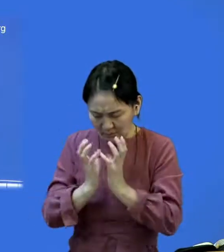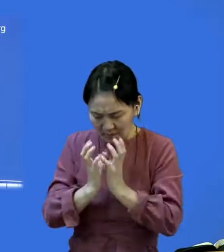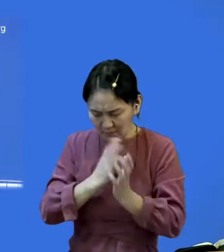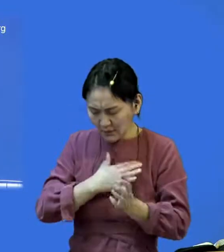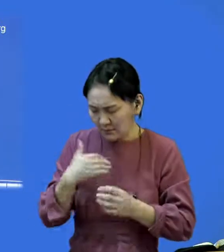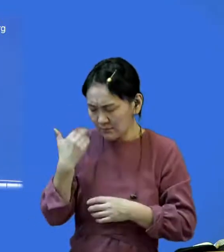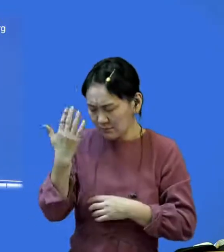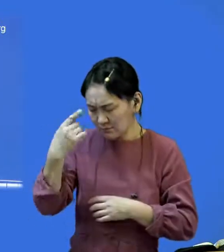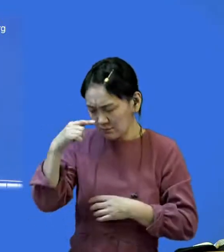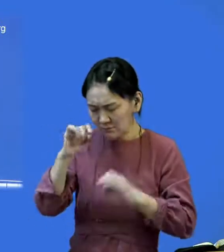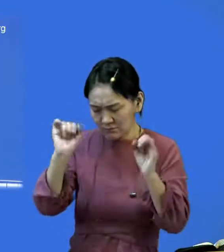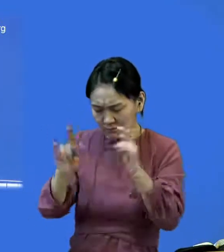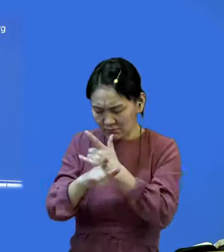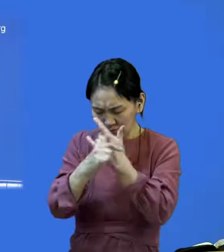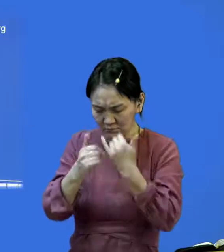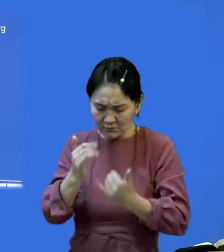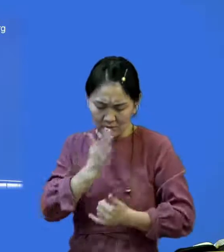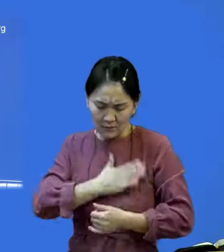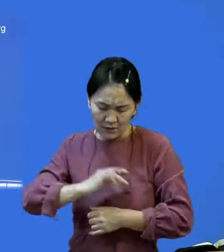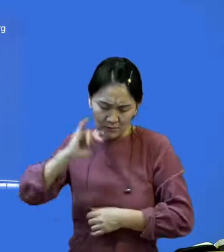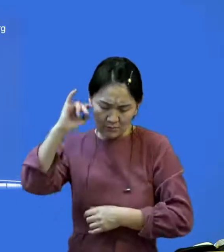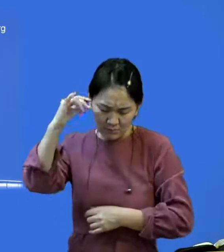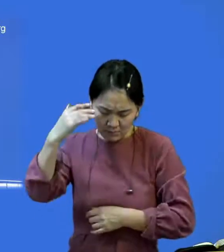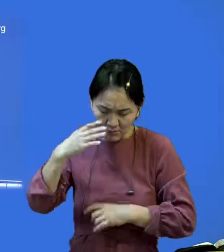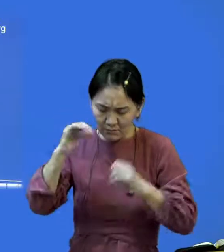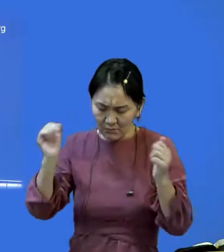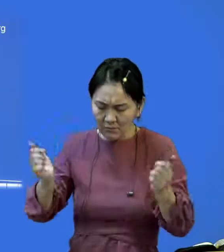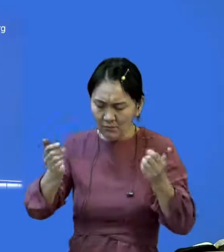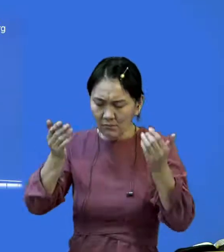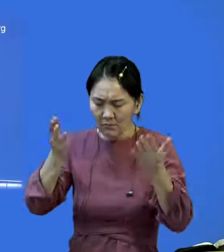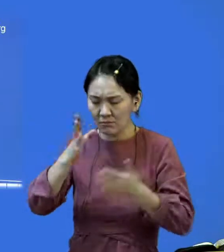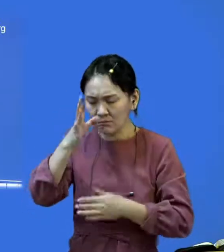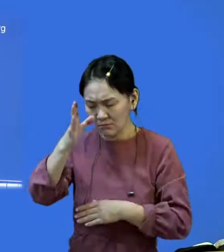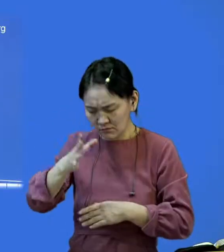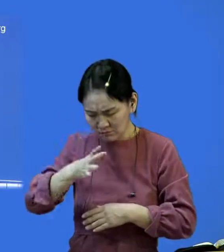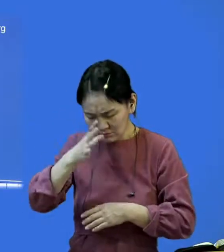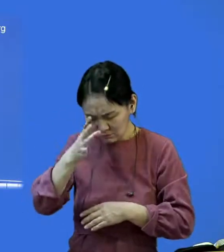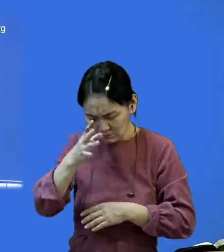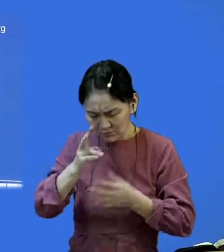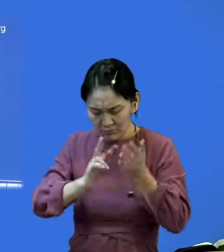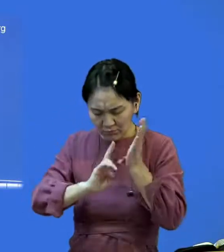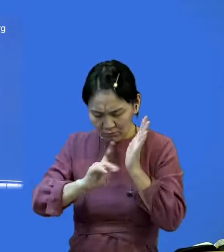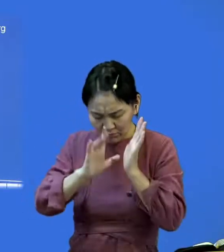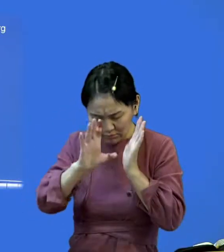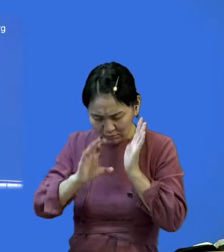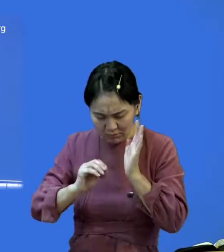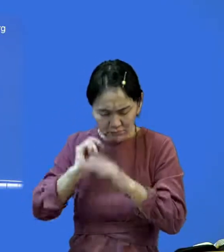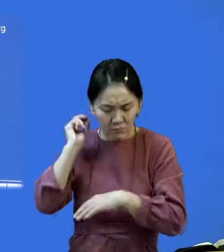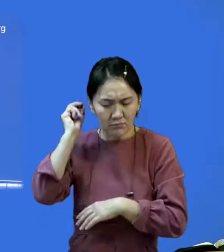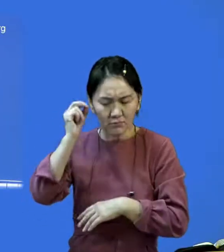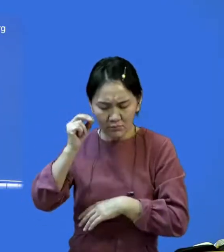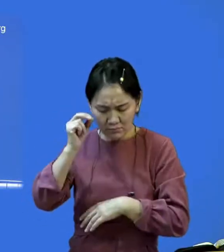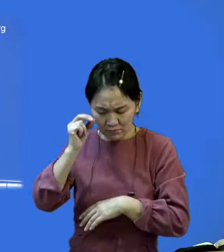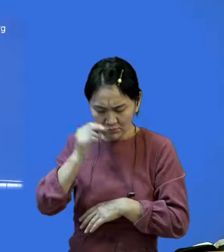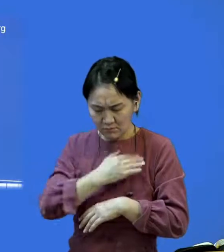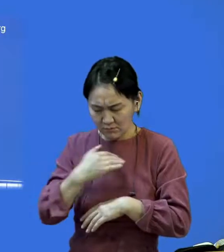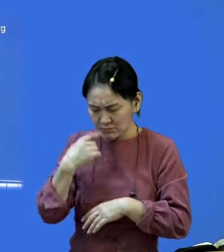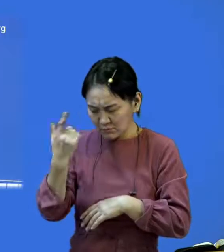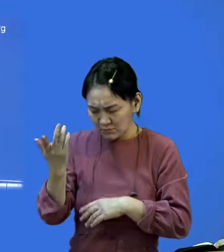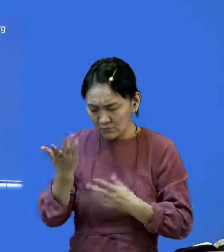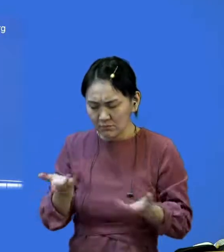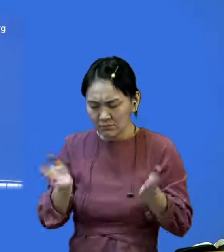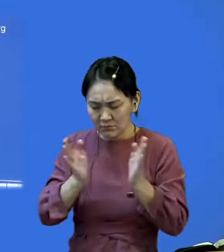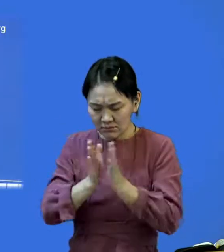хайр нэгүслийг магтан дуулж үгнээс тань суралцсан эзэнтэй хамт байх ариун сүрэг дотор бид